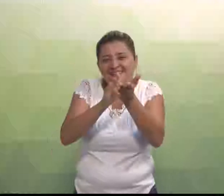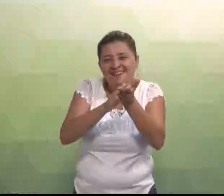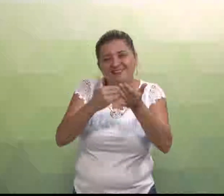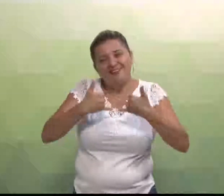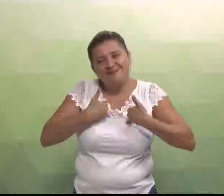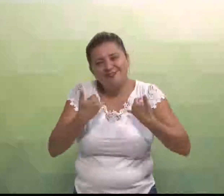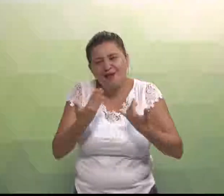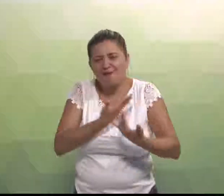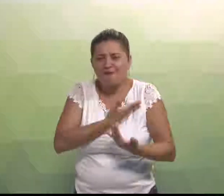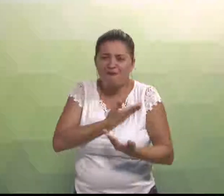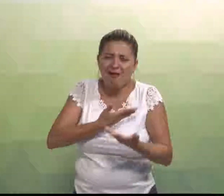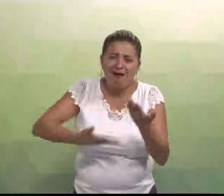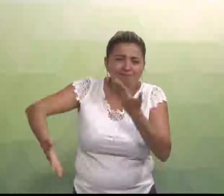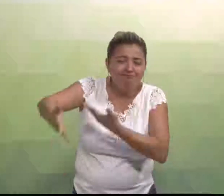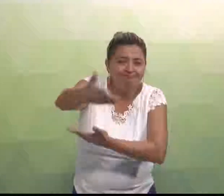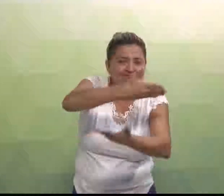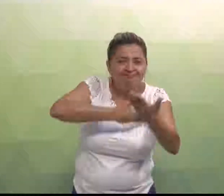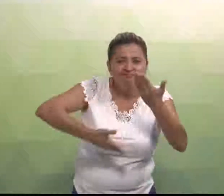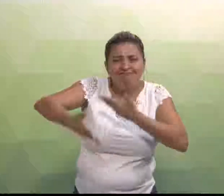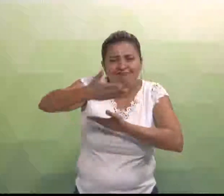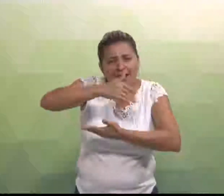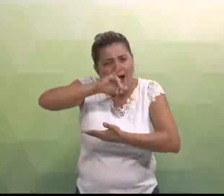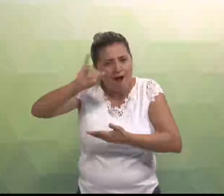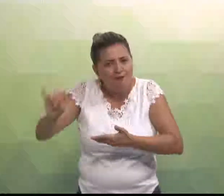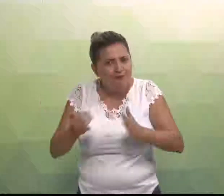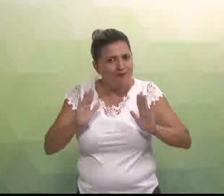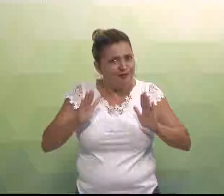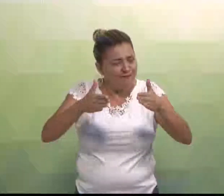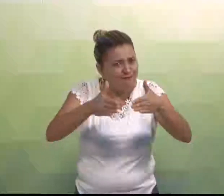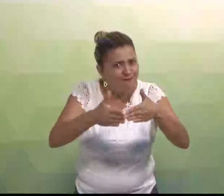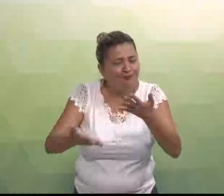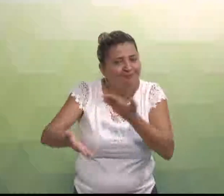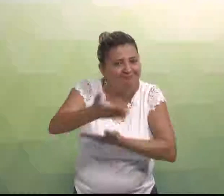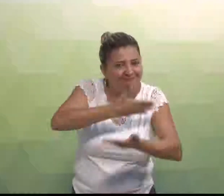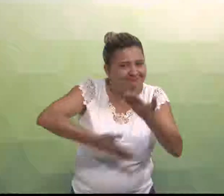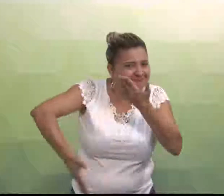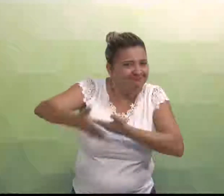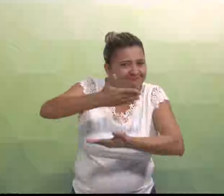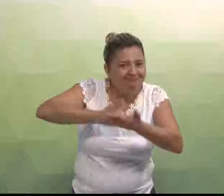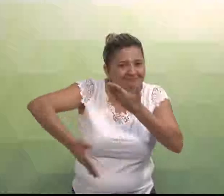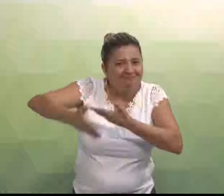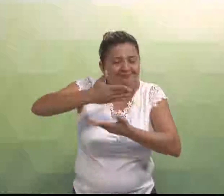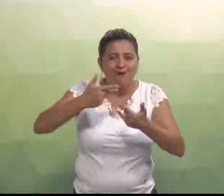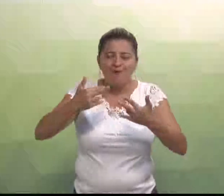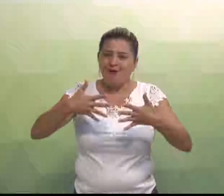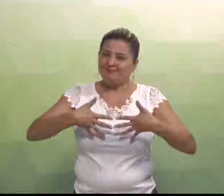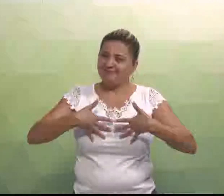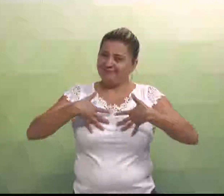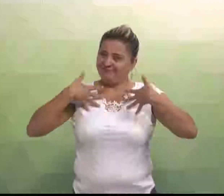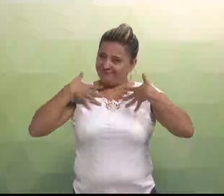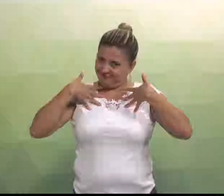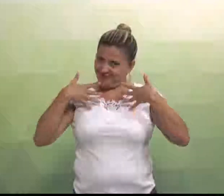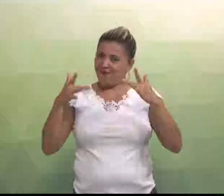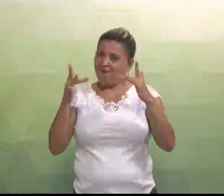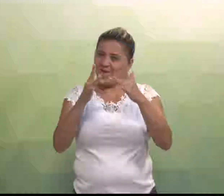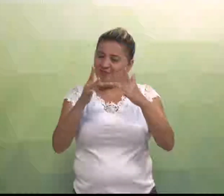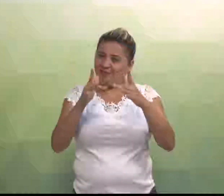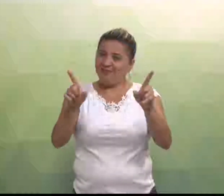parabéns, né? Então, é importante a gente ter essa interação dentro do fórum. Então, aproveitem esse espaço. E o